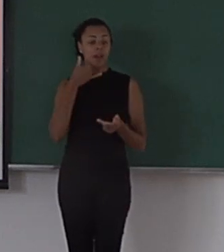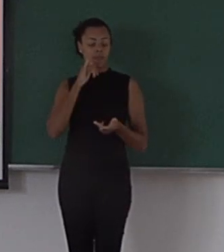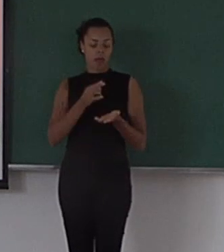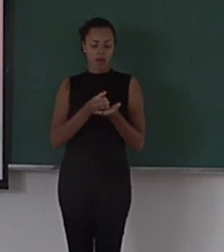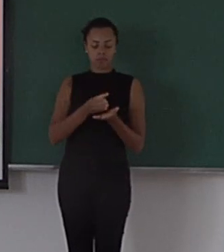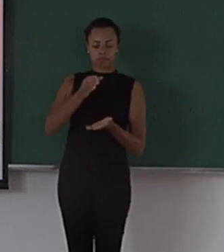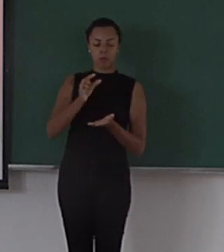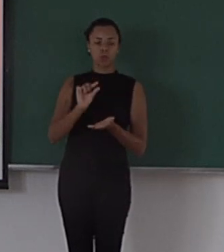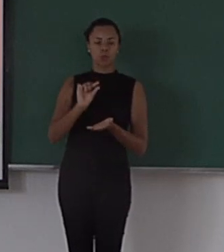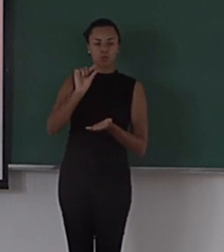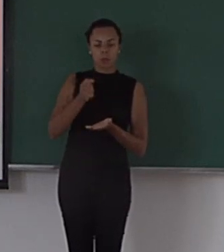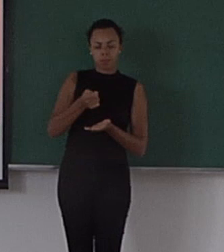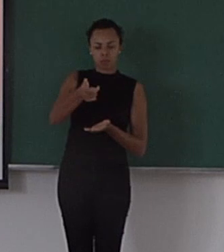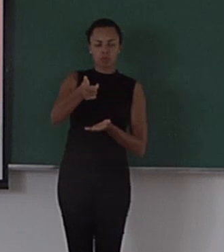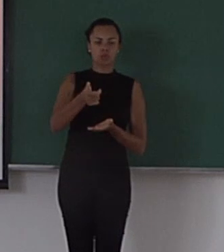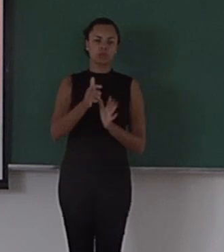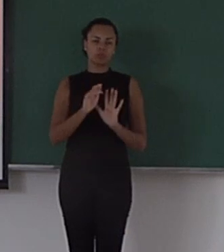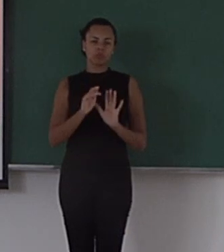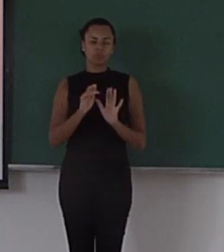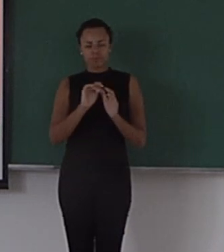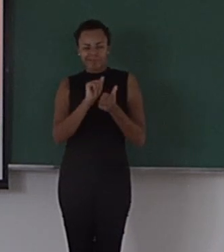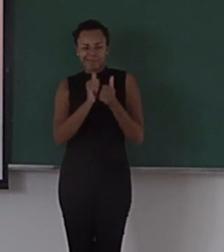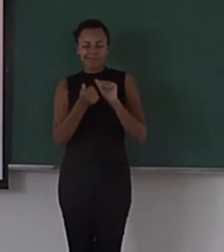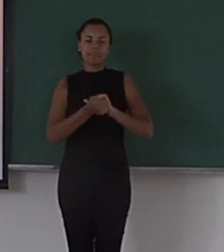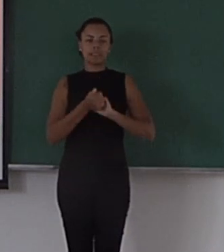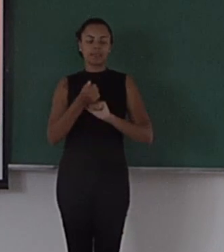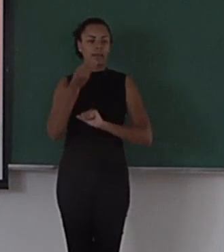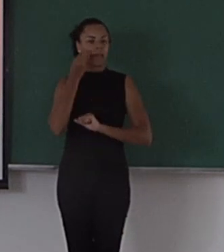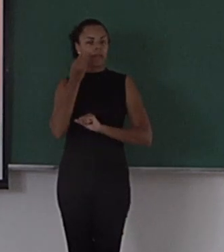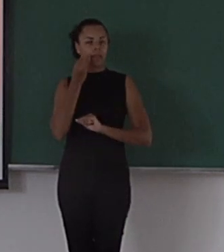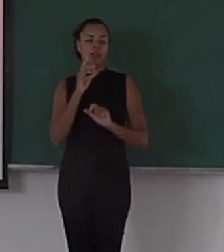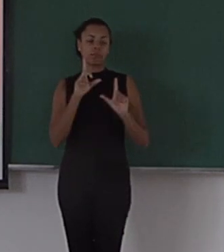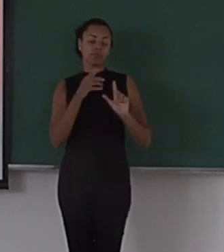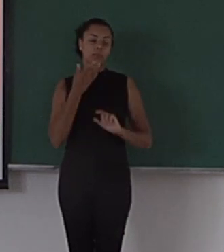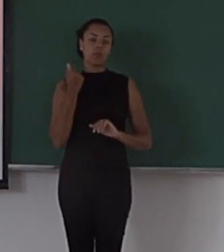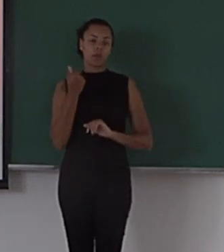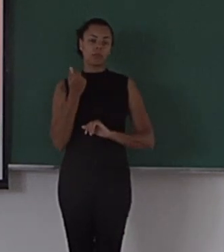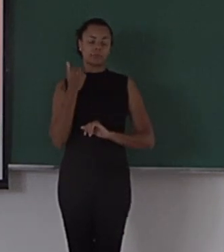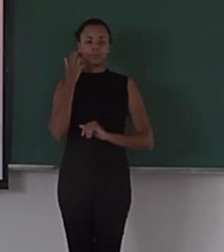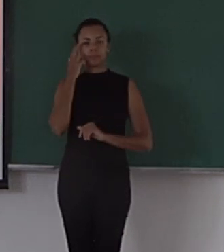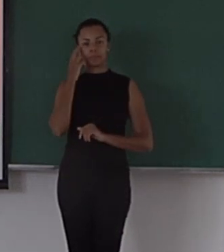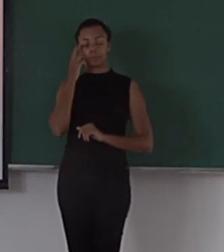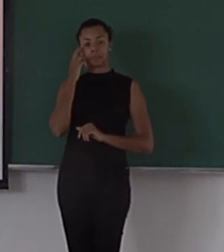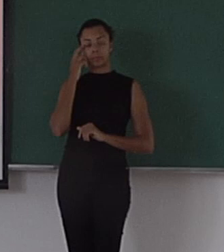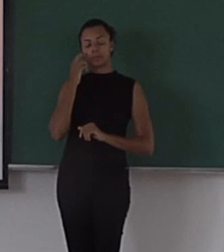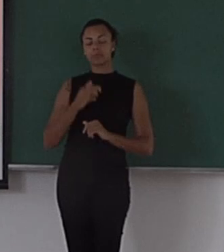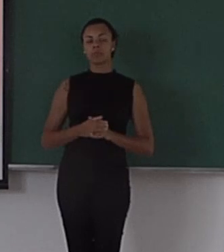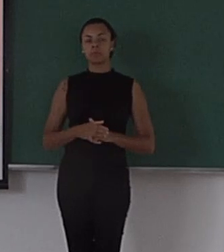substância muito, muito longe. Algumas adaptações foram feitas na tentativa de melhorar isso. E